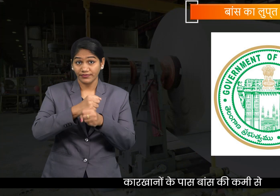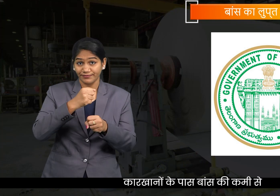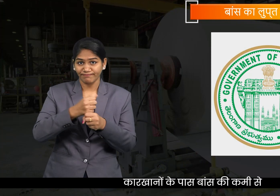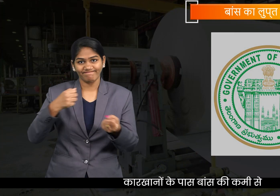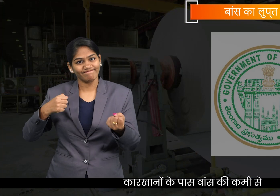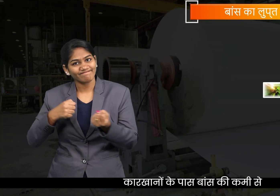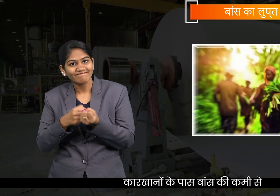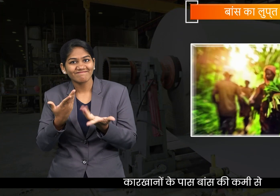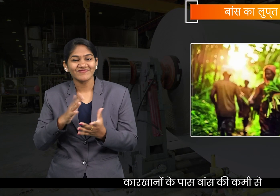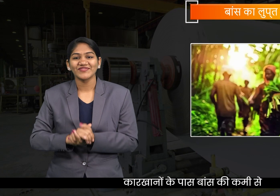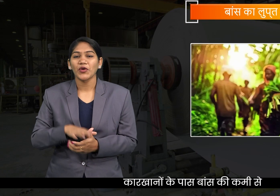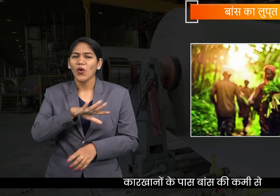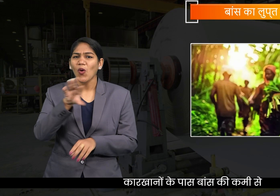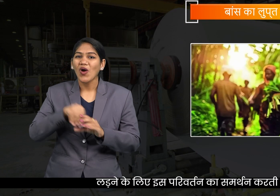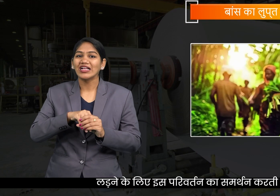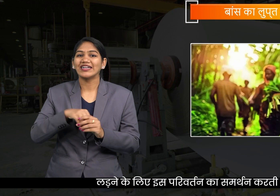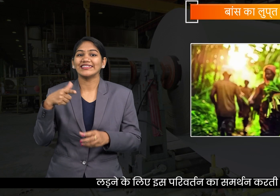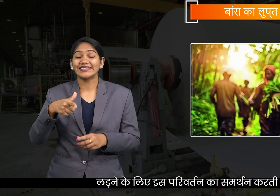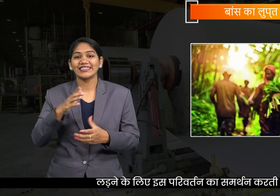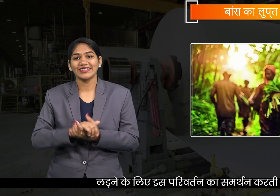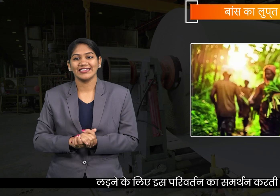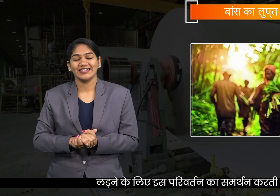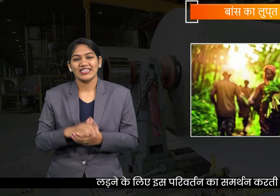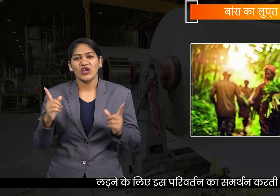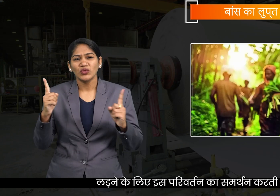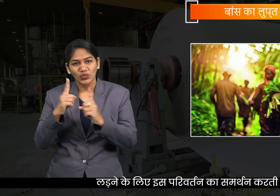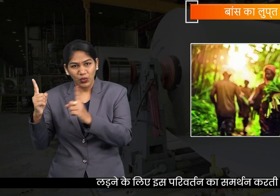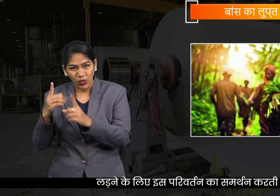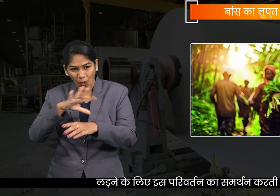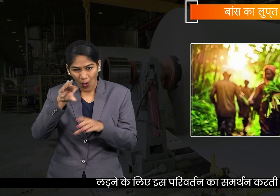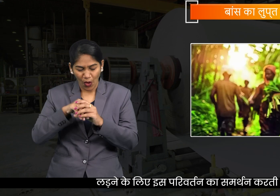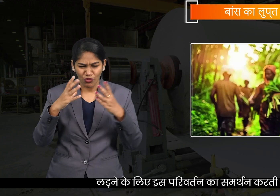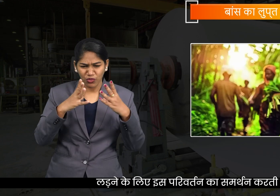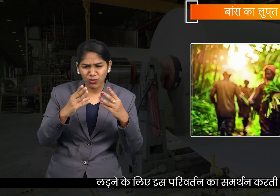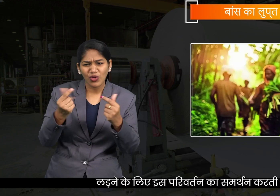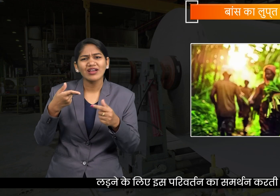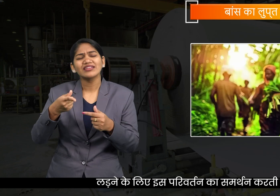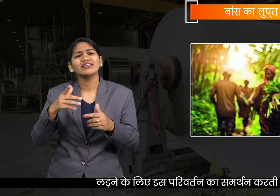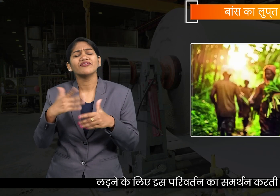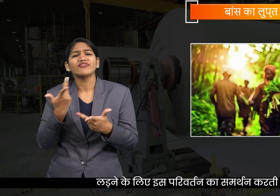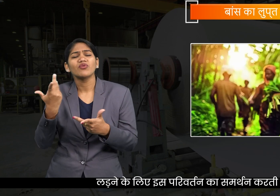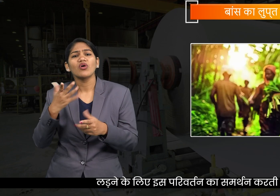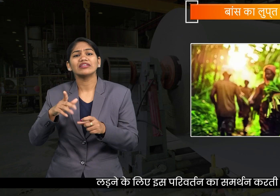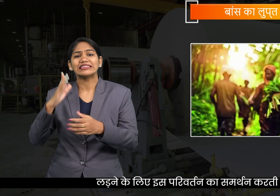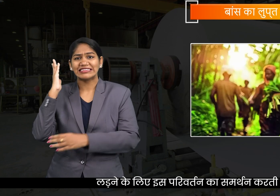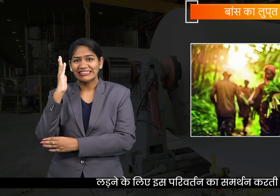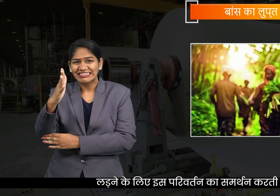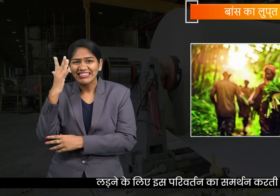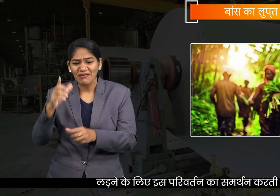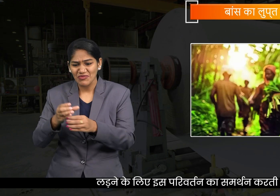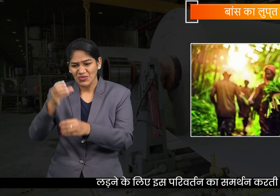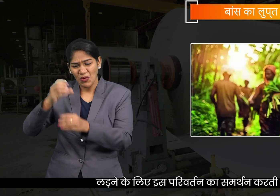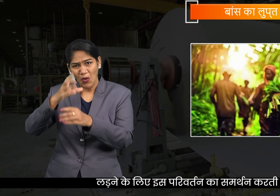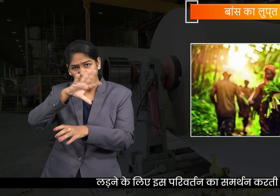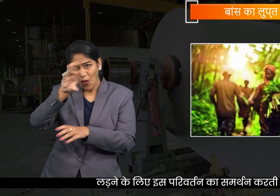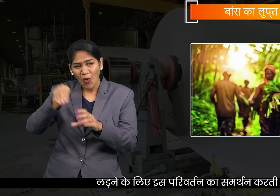कारखानों के पास बांस की कमी से लड़ने के लिए इस परिवर्तन का समर्थन करती है।